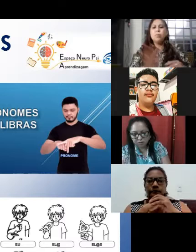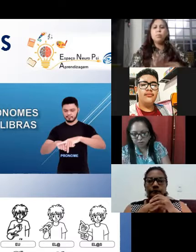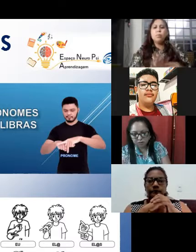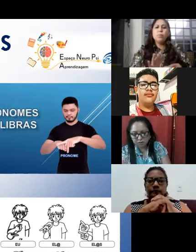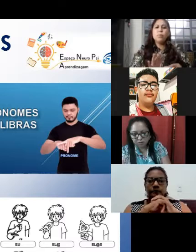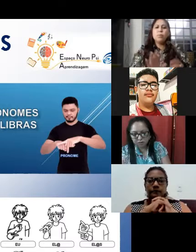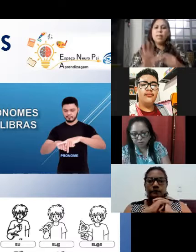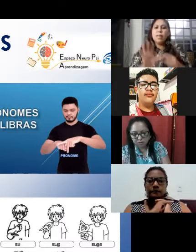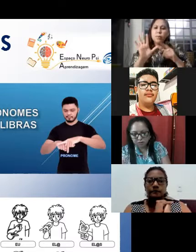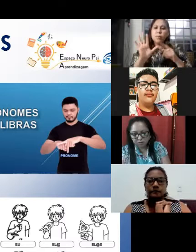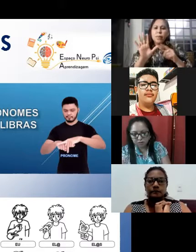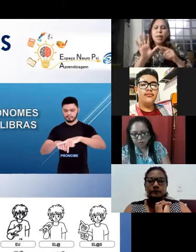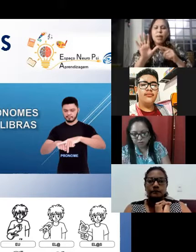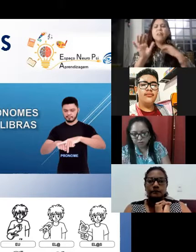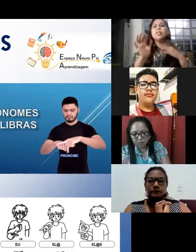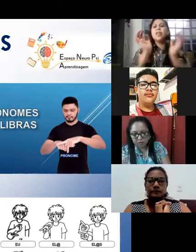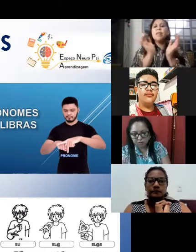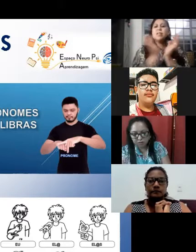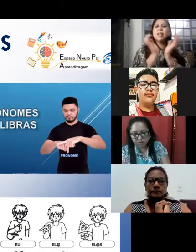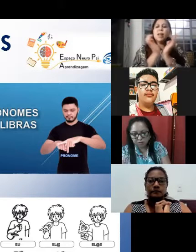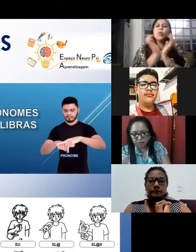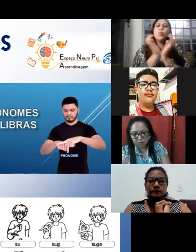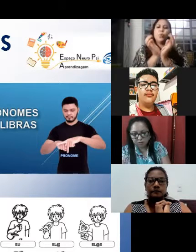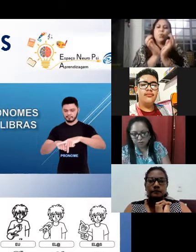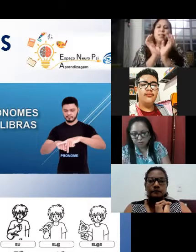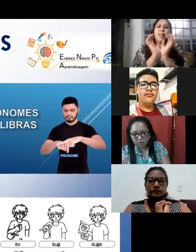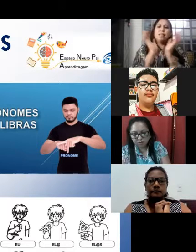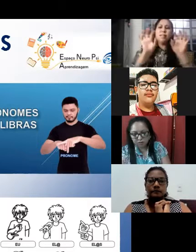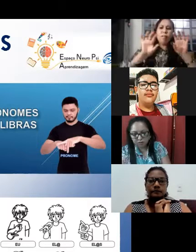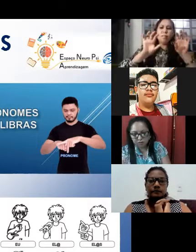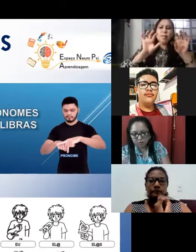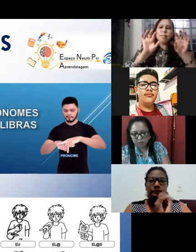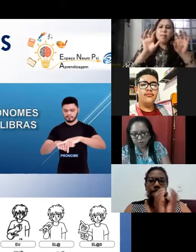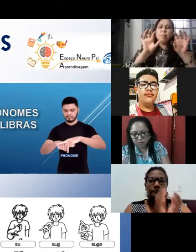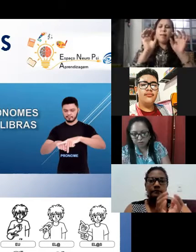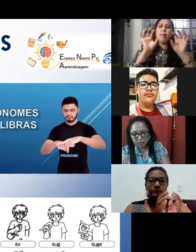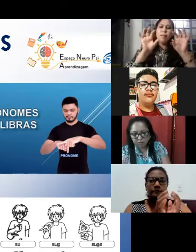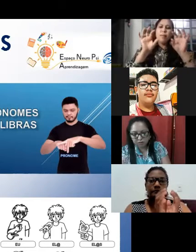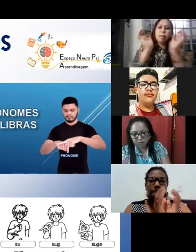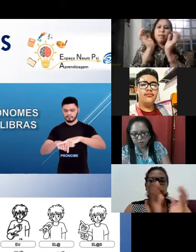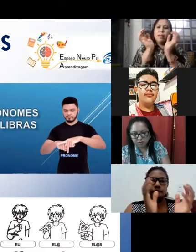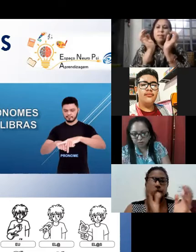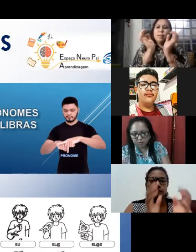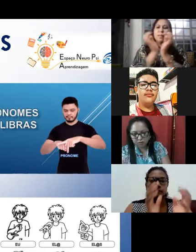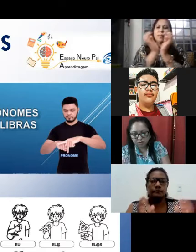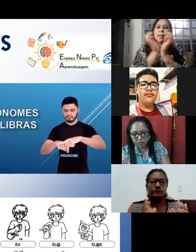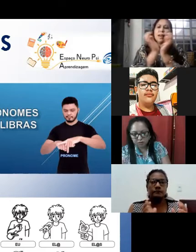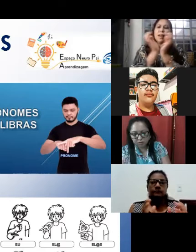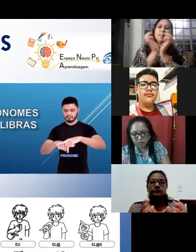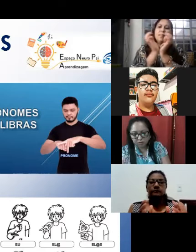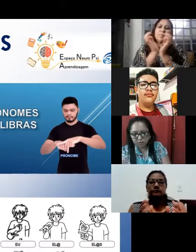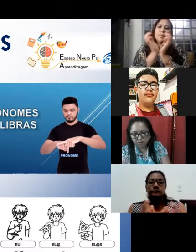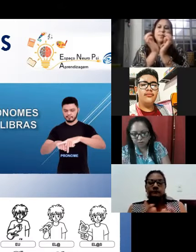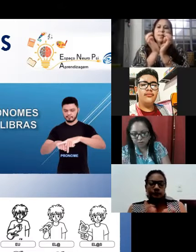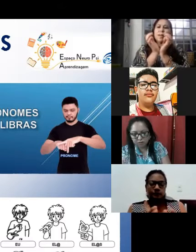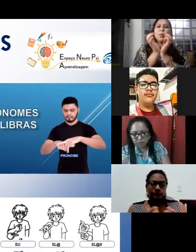a gente já vai considerar grupo, que é esse sinal, ó, as mãos assim, pá, e